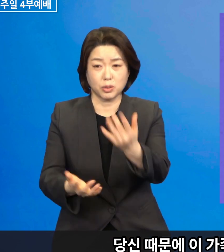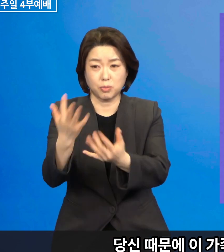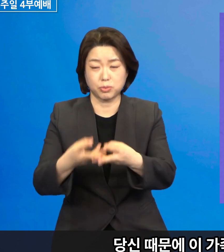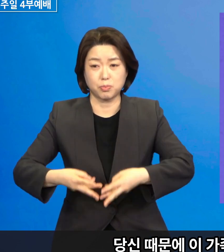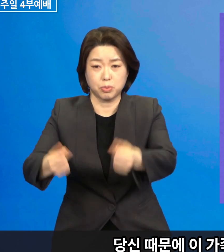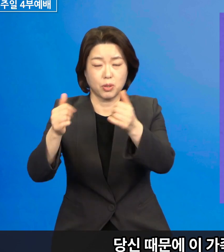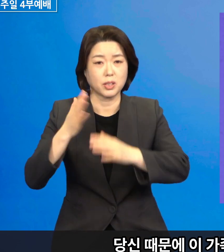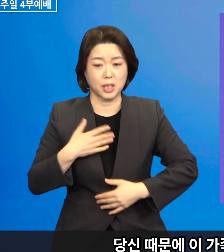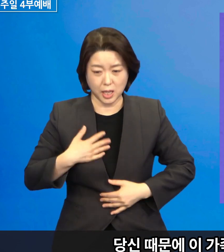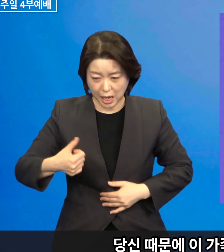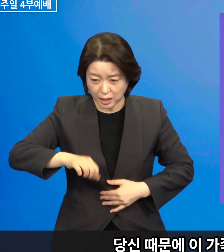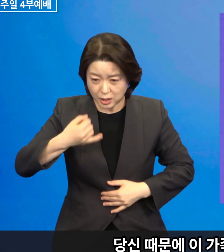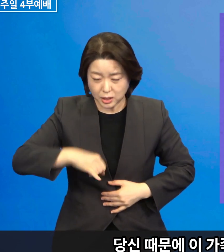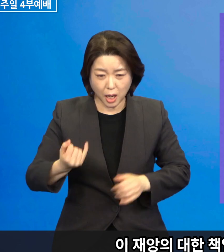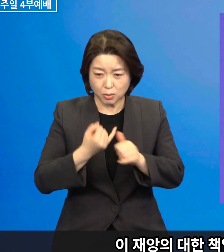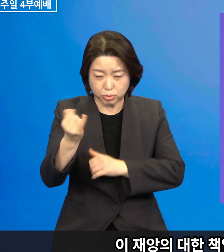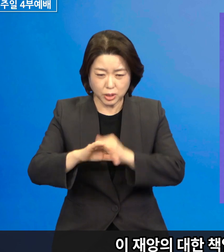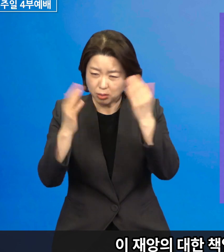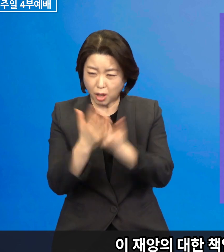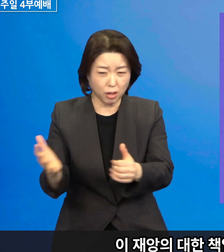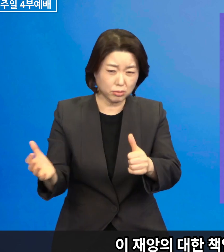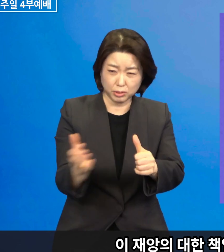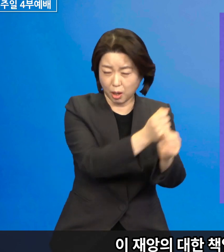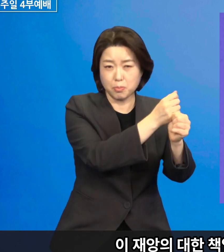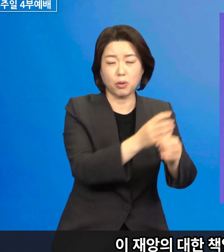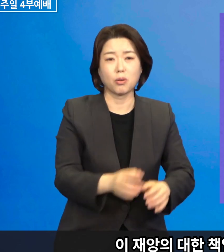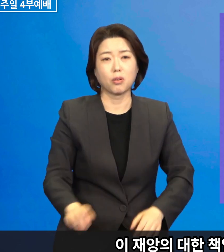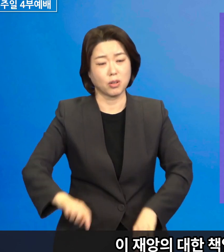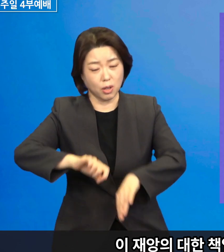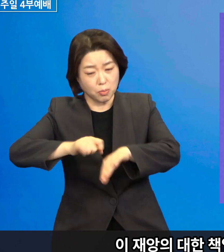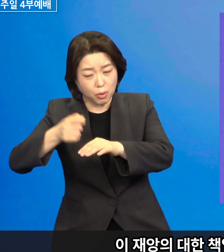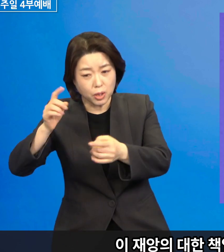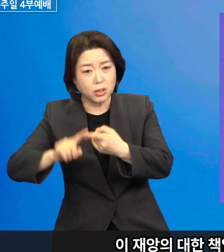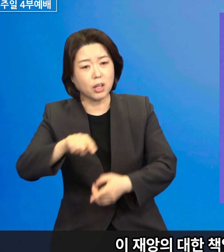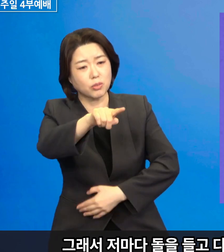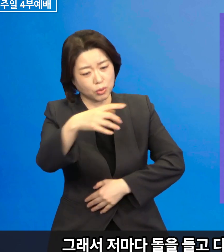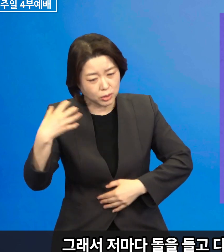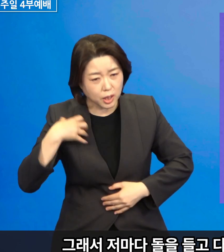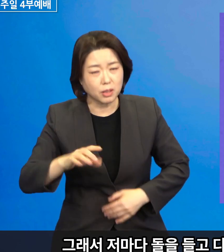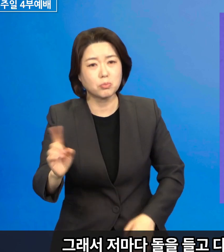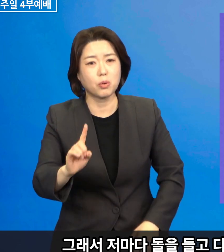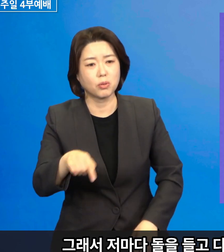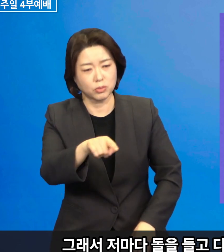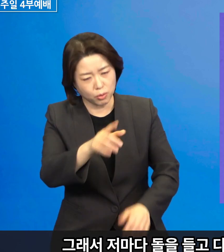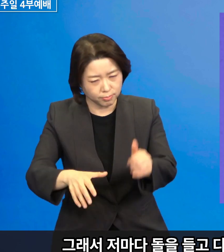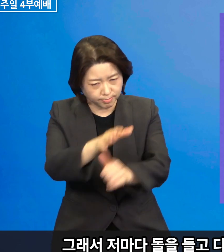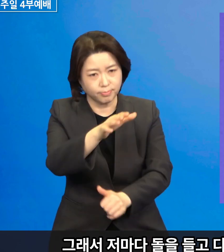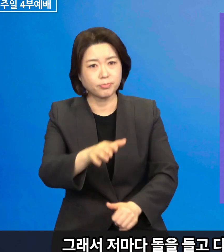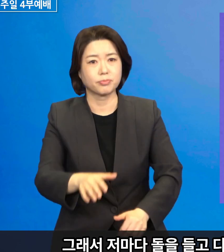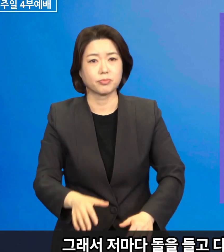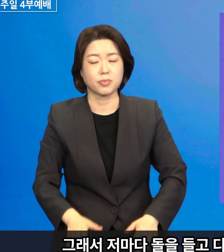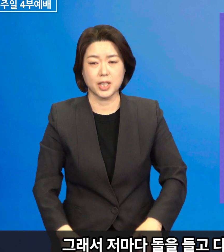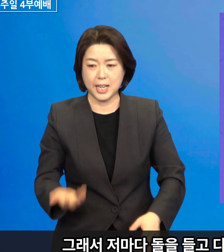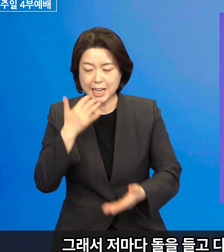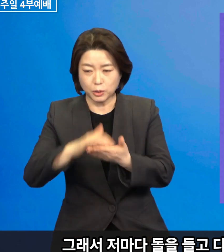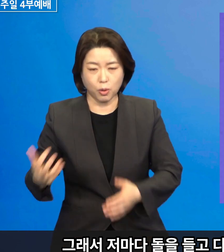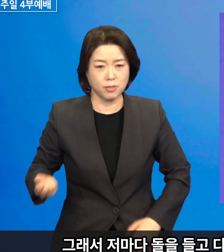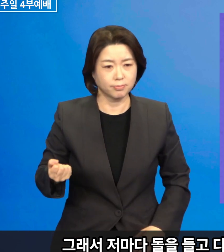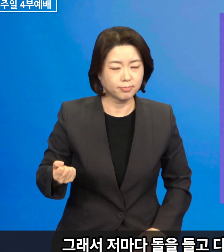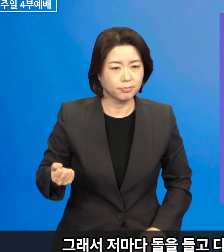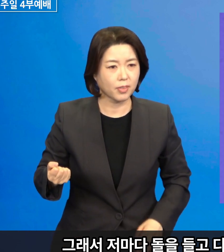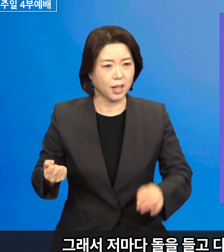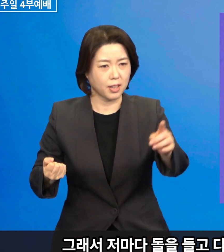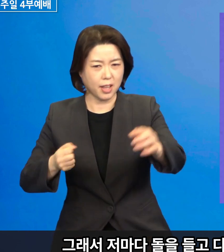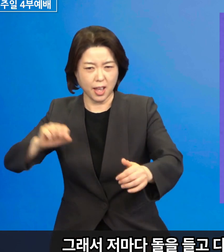이 가족들이 사로잡혀 갔어. 이 재앙에 대한 책임을 당신이 지십시오. 그래서 저마다 돌을 들고 다윗을